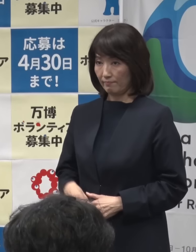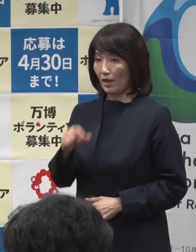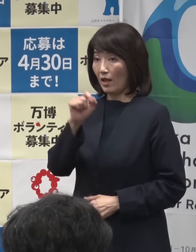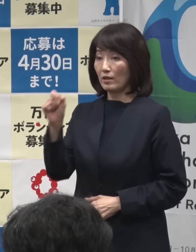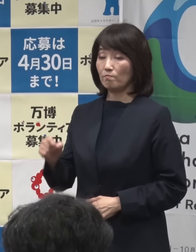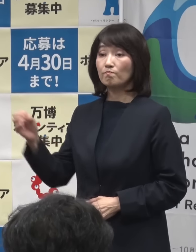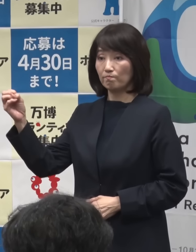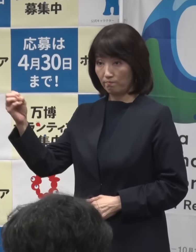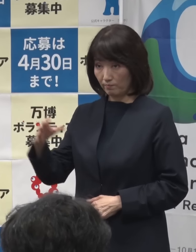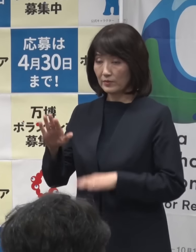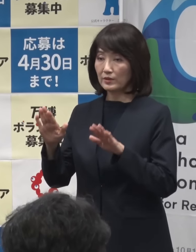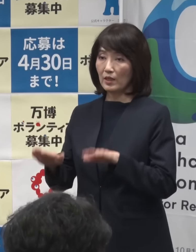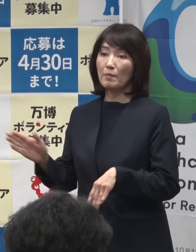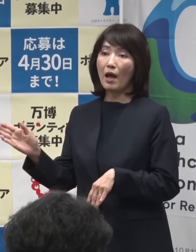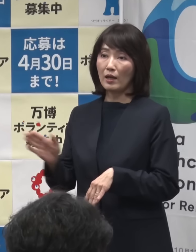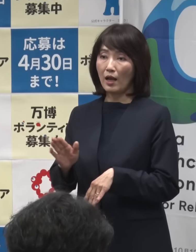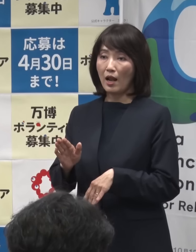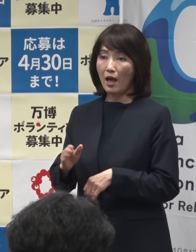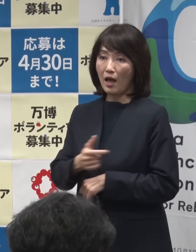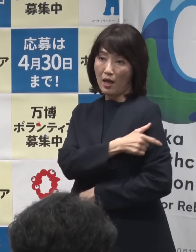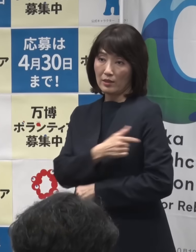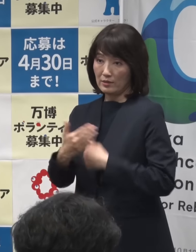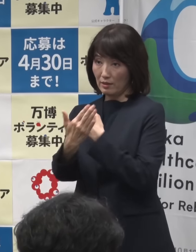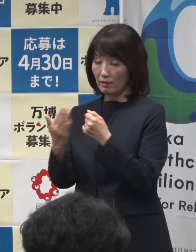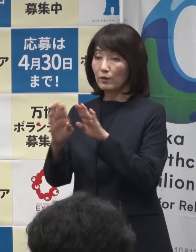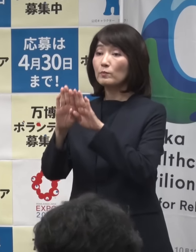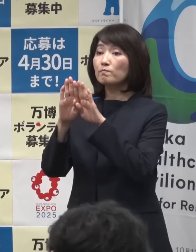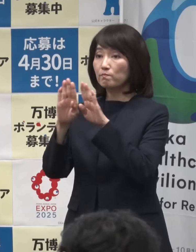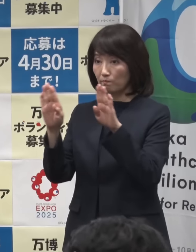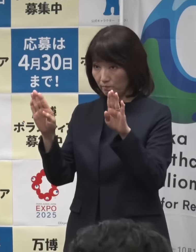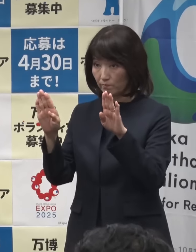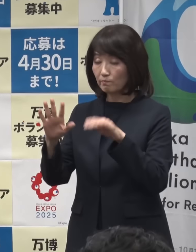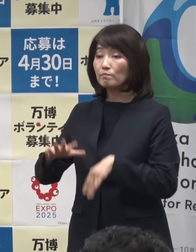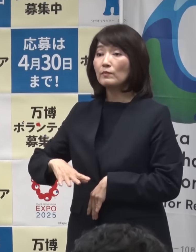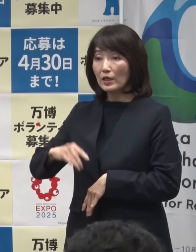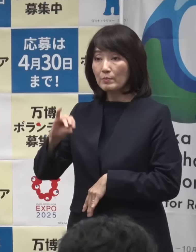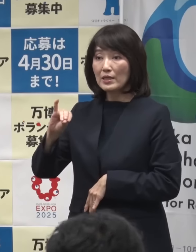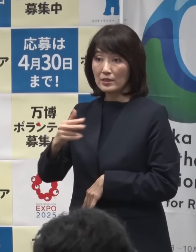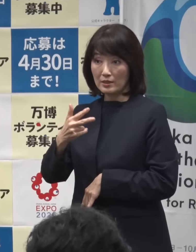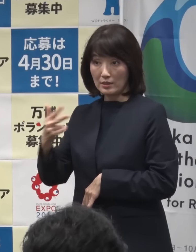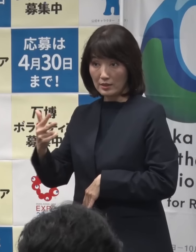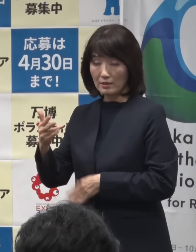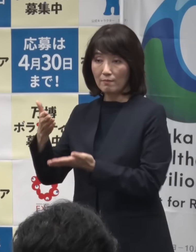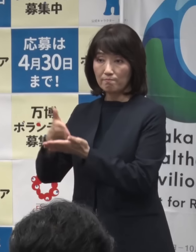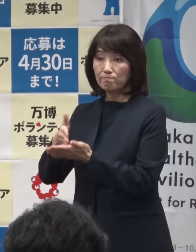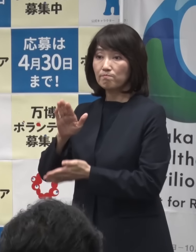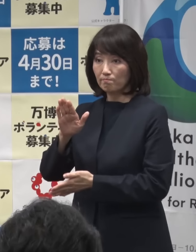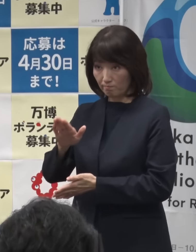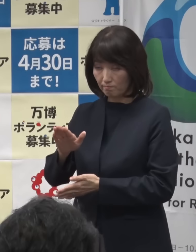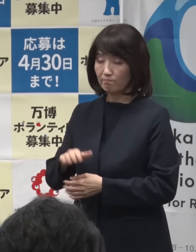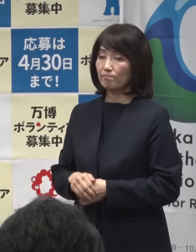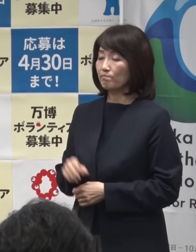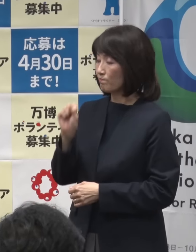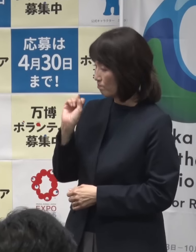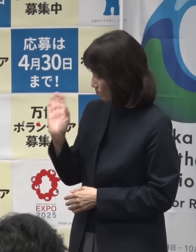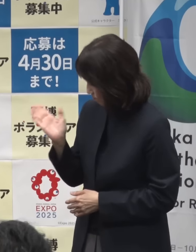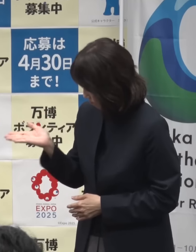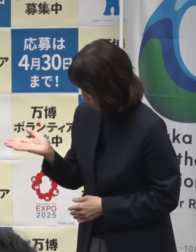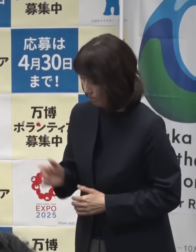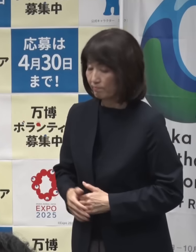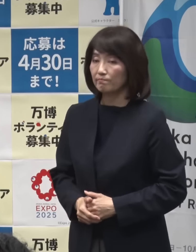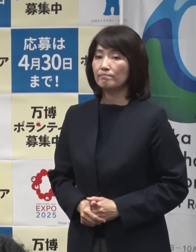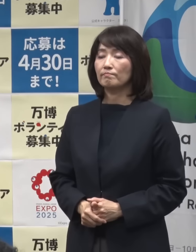そうしましたら、ただいまから記者会見を始めさせていただきます。はじめに知事よりご説明がございます。知事、よろしくお願いいた